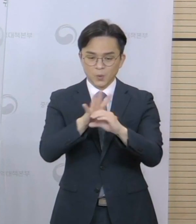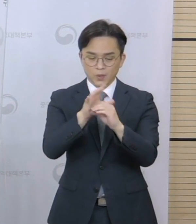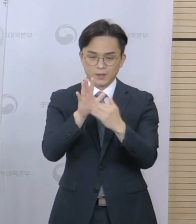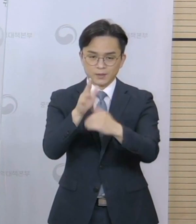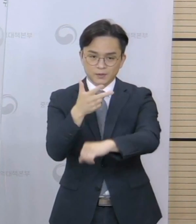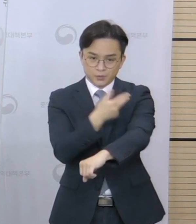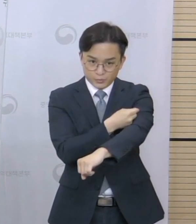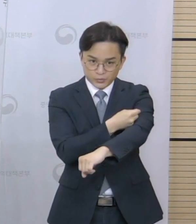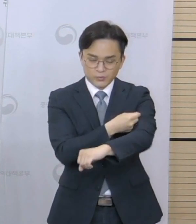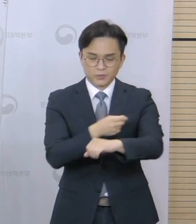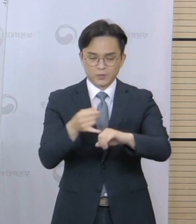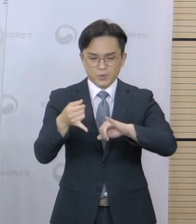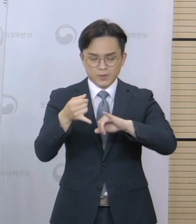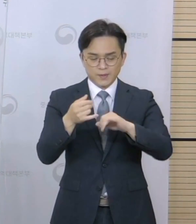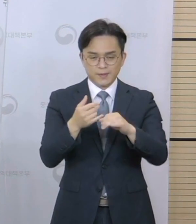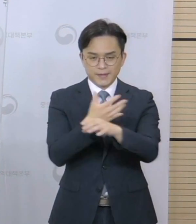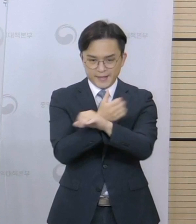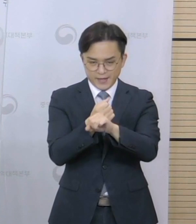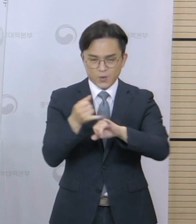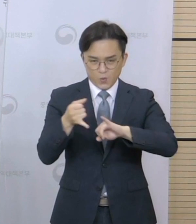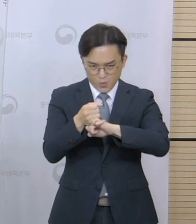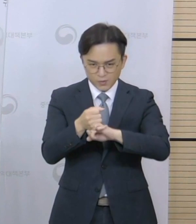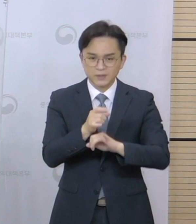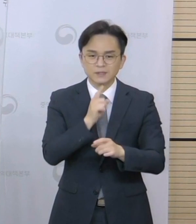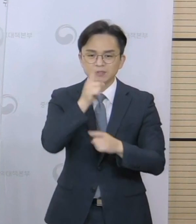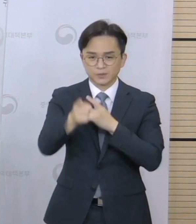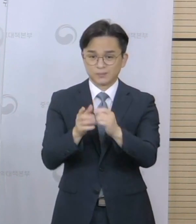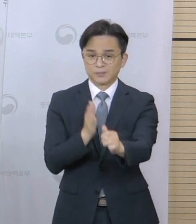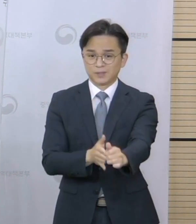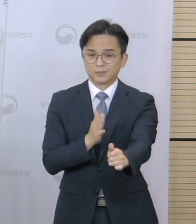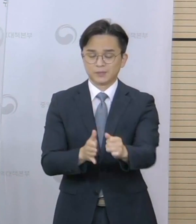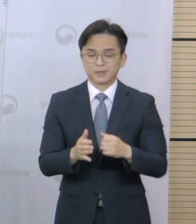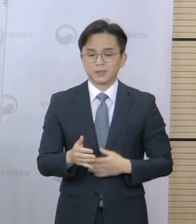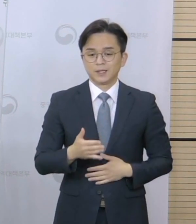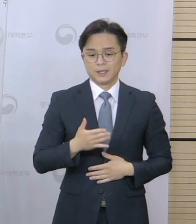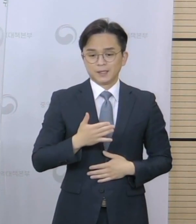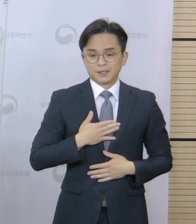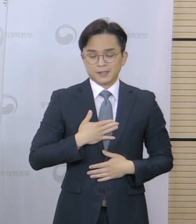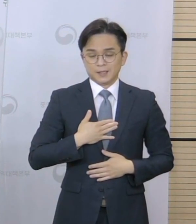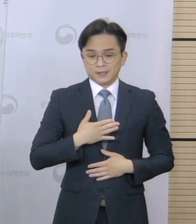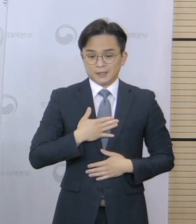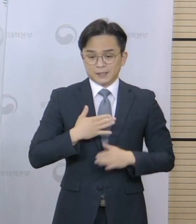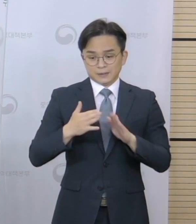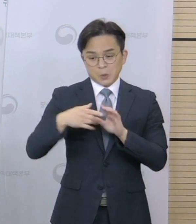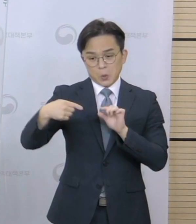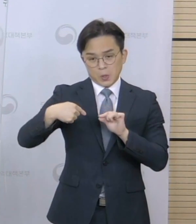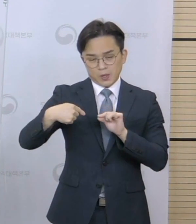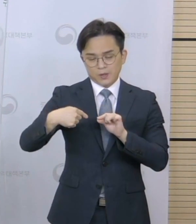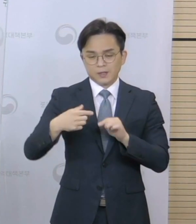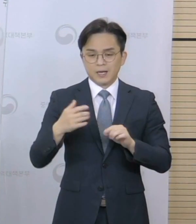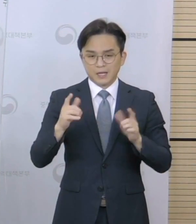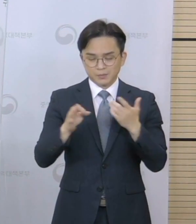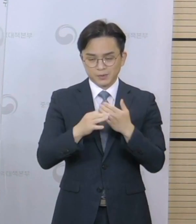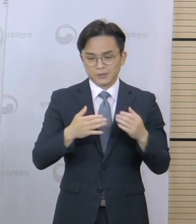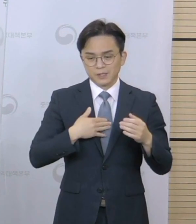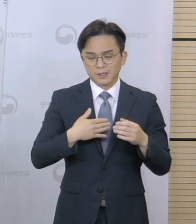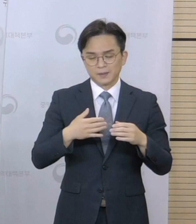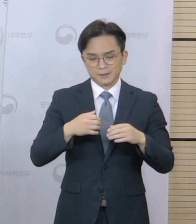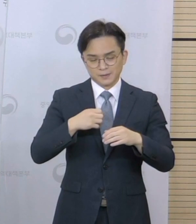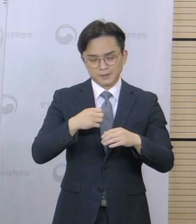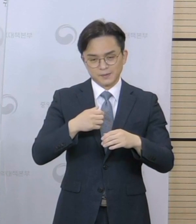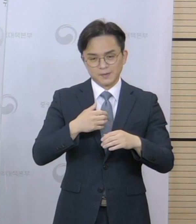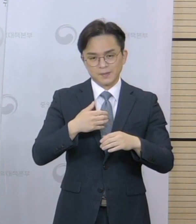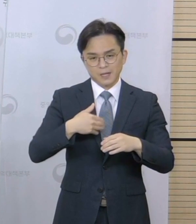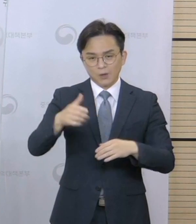어떤 챙겨 주시기 바랍니다 그쵸 다니시던 곳이나 그 가까운 의료기관을 택해서 안전하게 예방 접종을